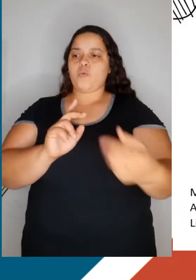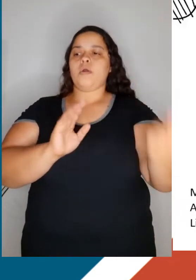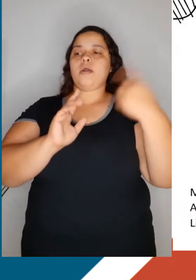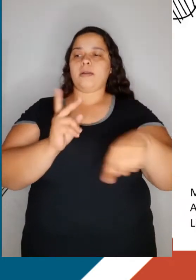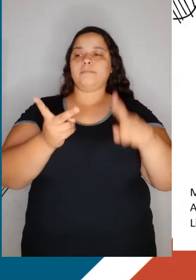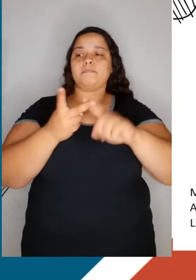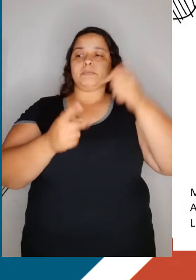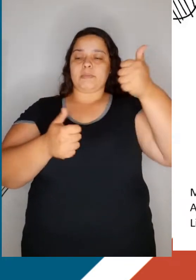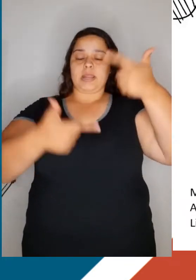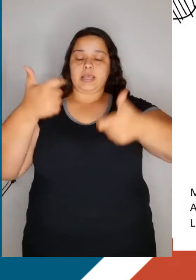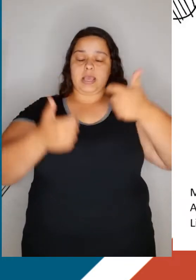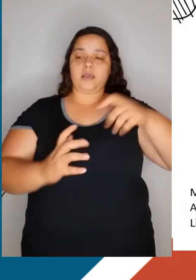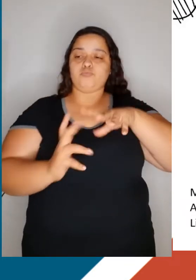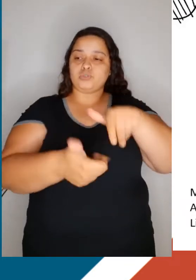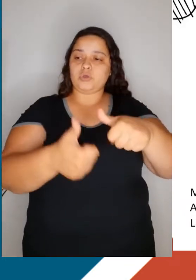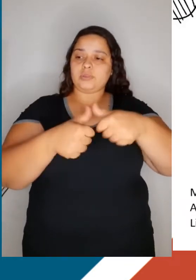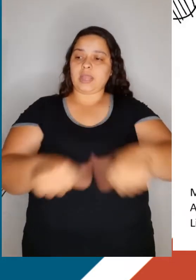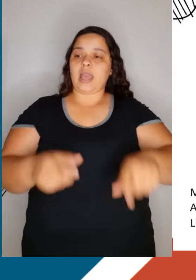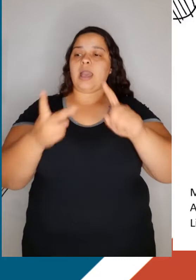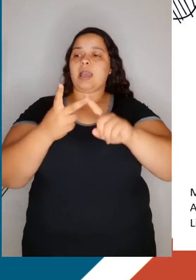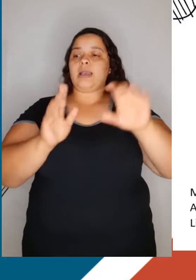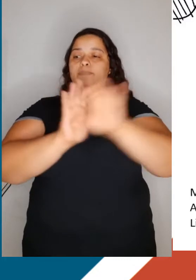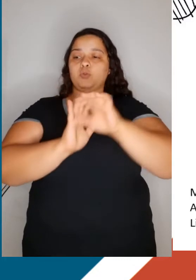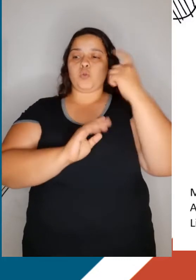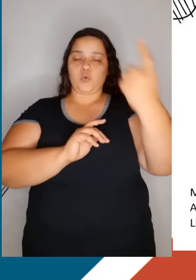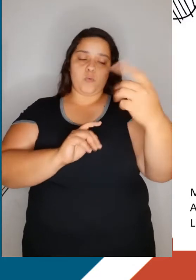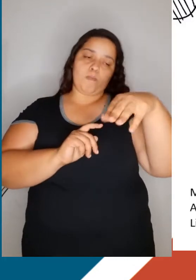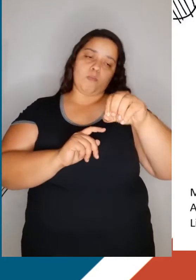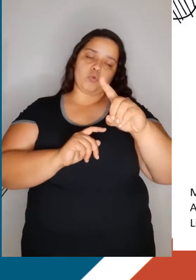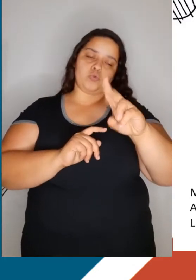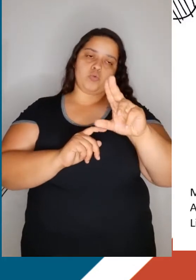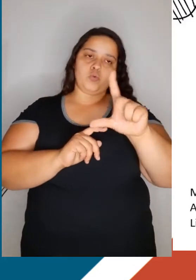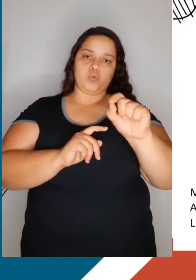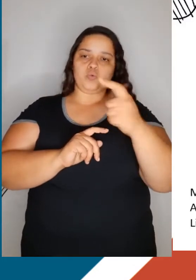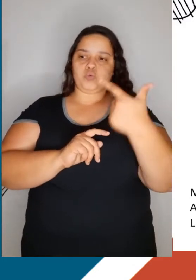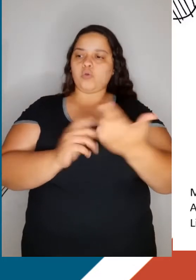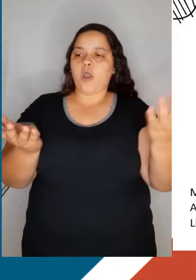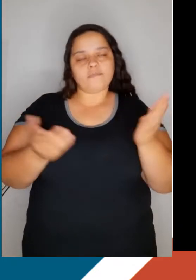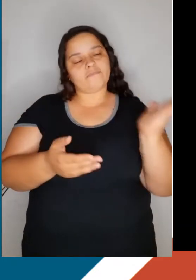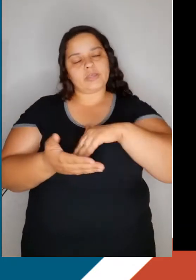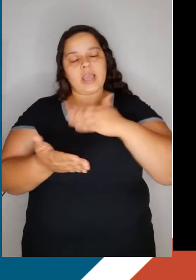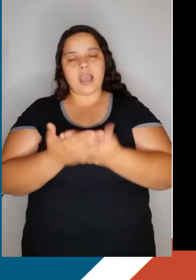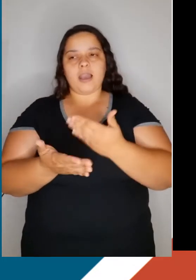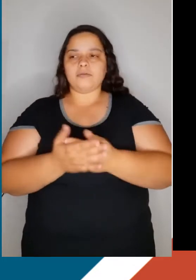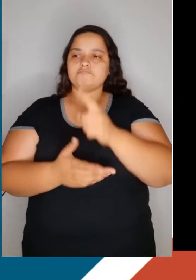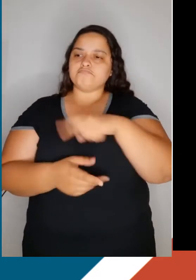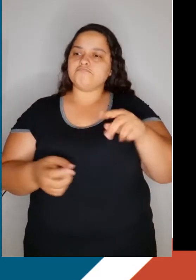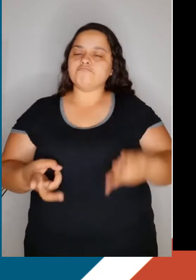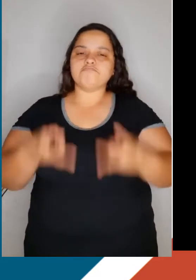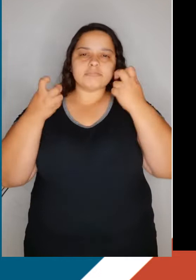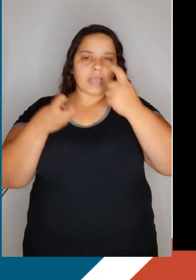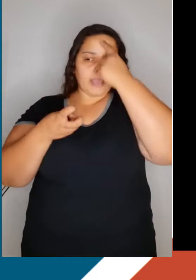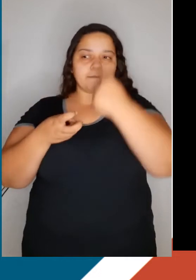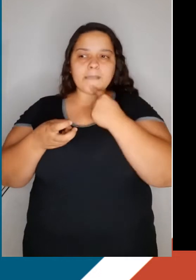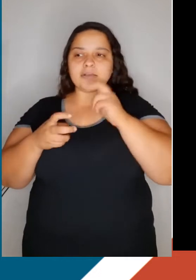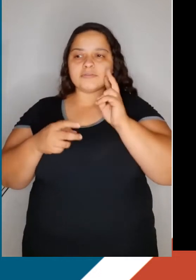Mundial está no capítulo 1 do módulo 2. Então, vamos lá para a nossa aula de hoje. Se a gente reparar a imagem que aparece